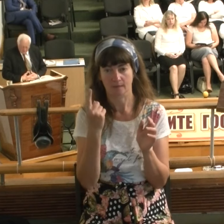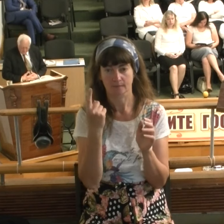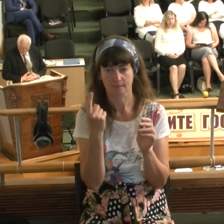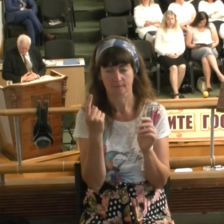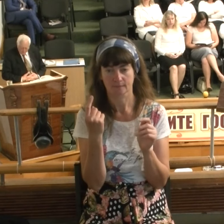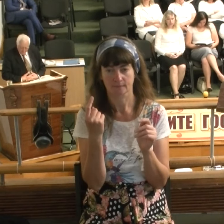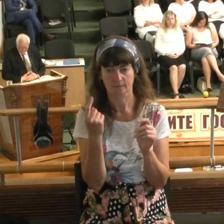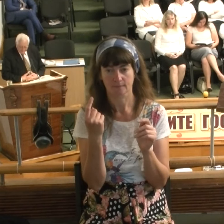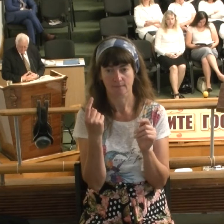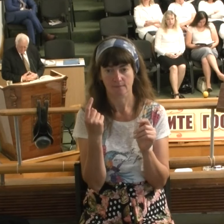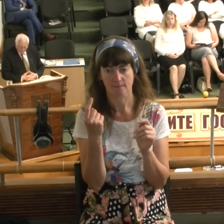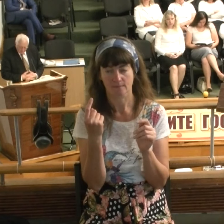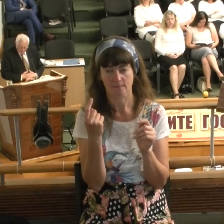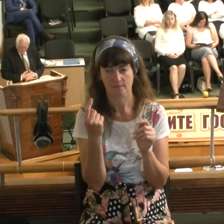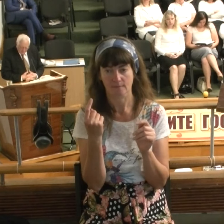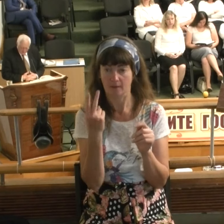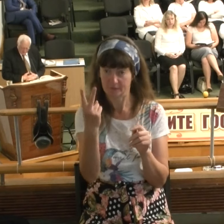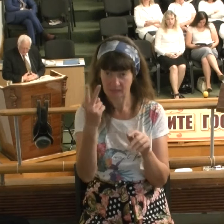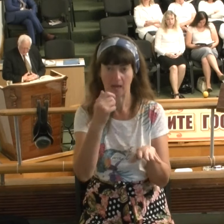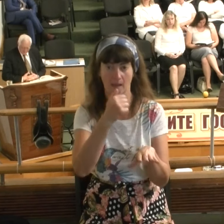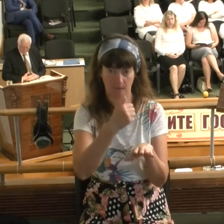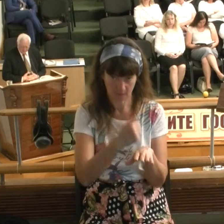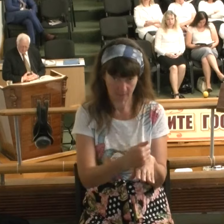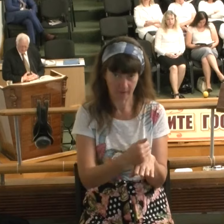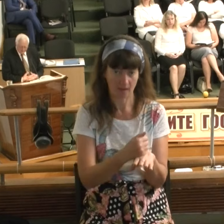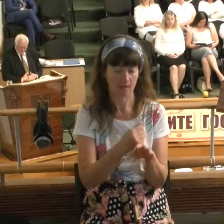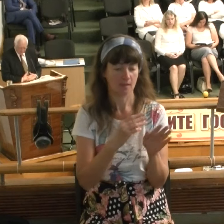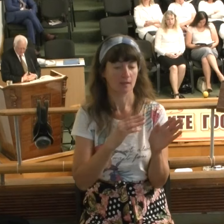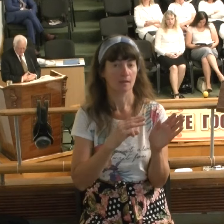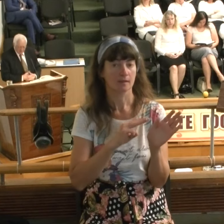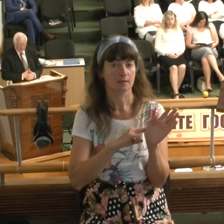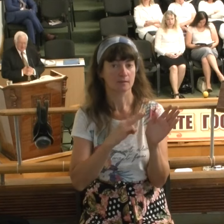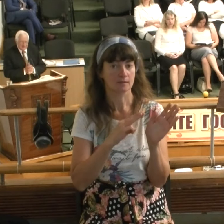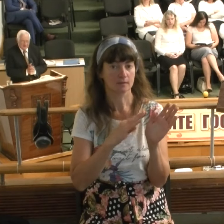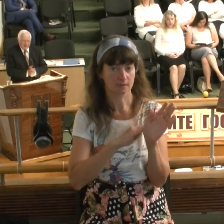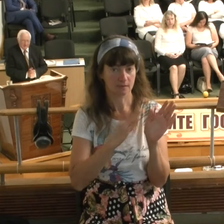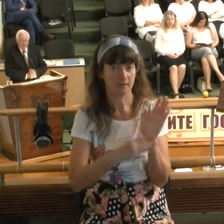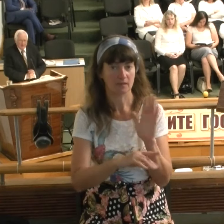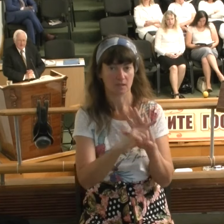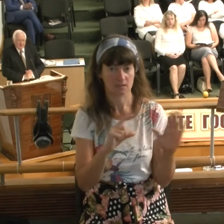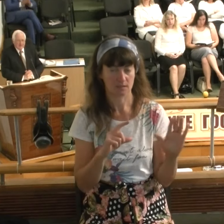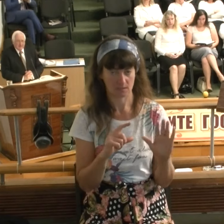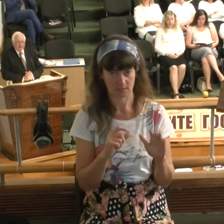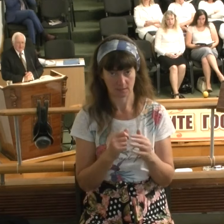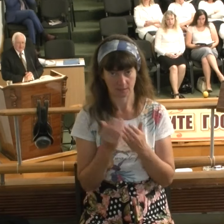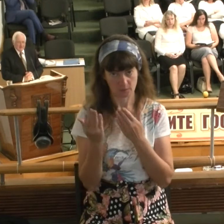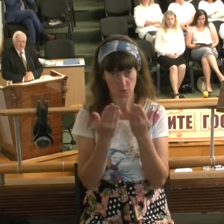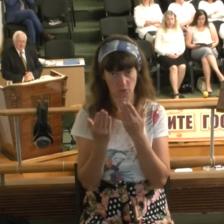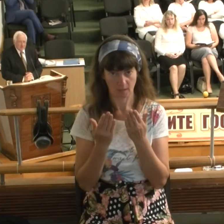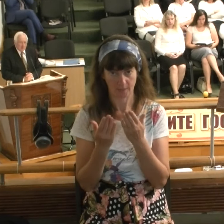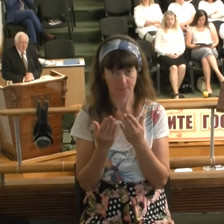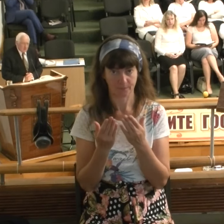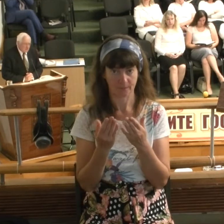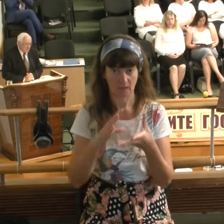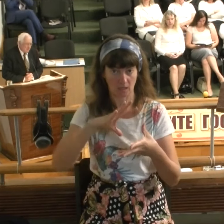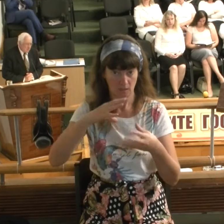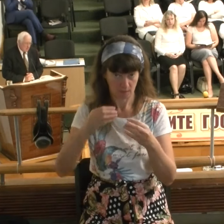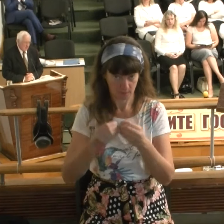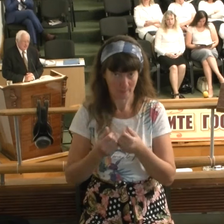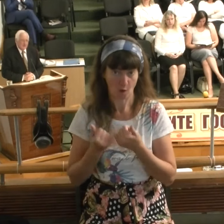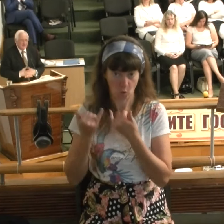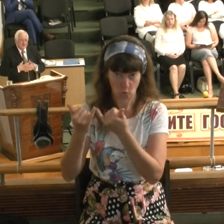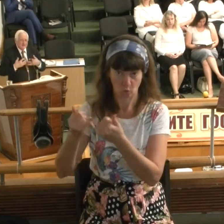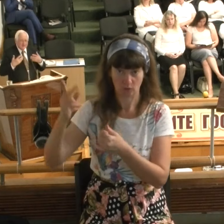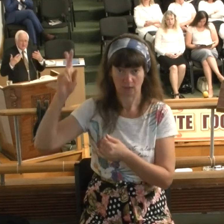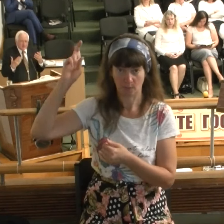1 Петра, 2 глава, 19 стиха читаем. Ибо то угодно